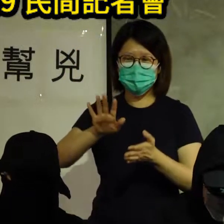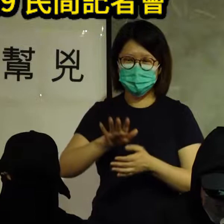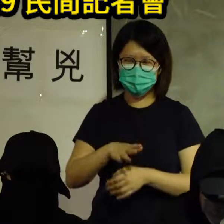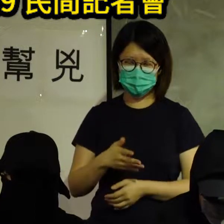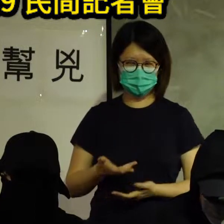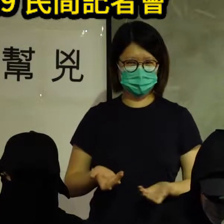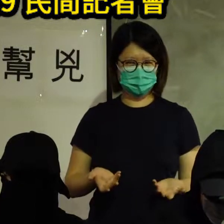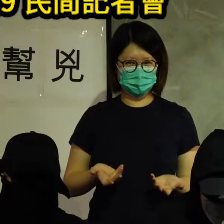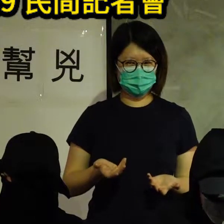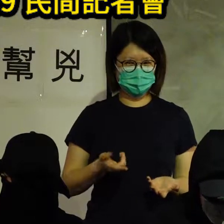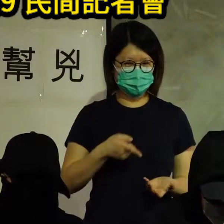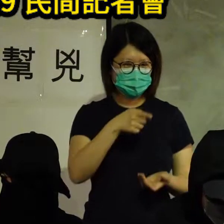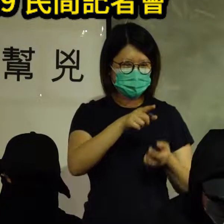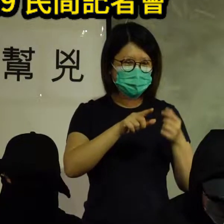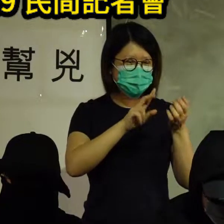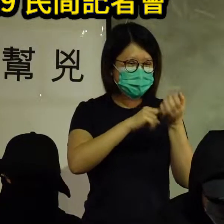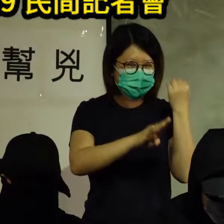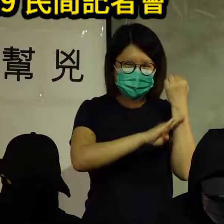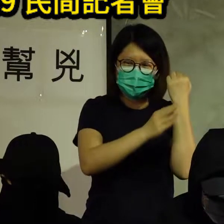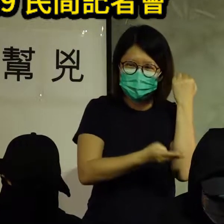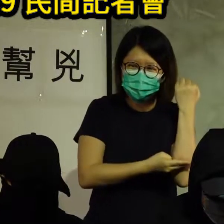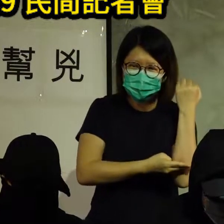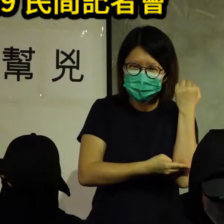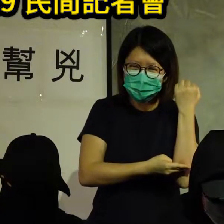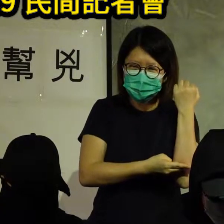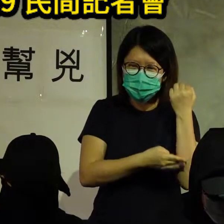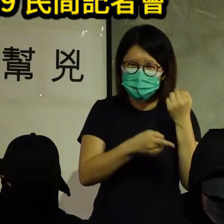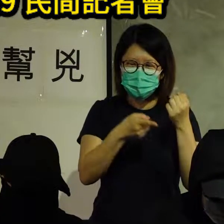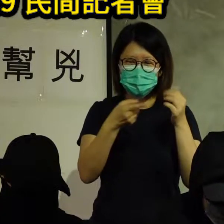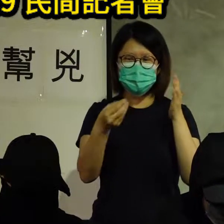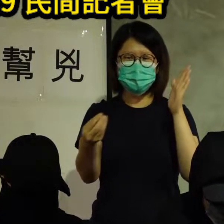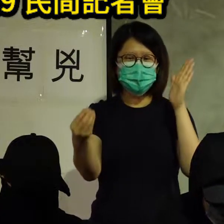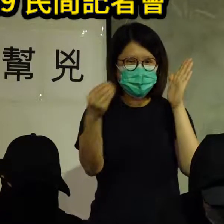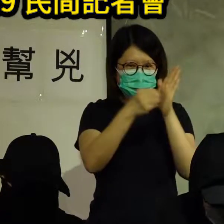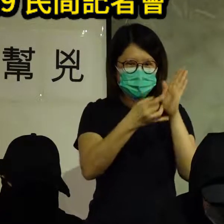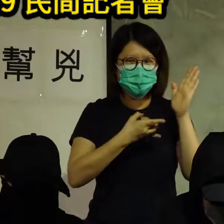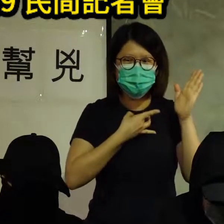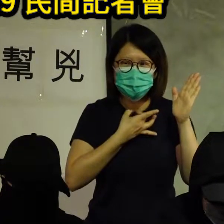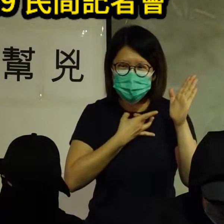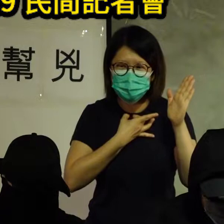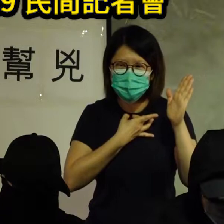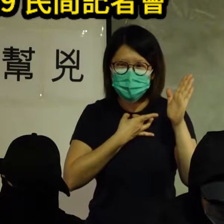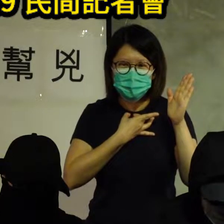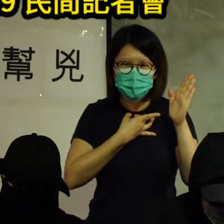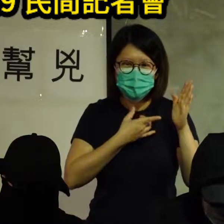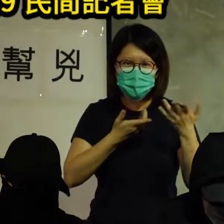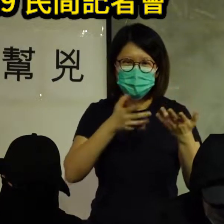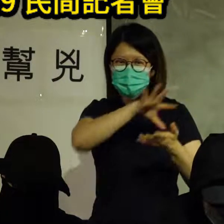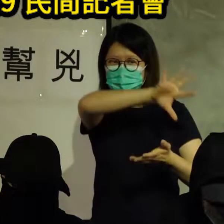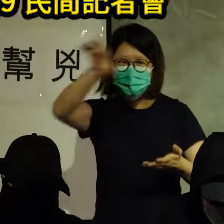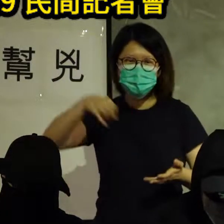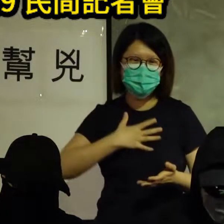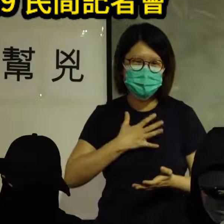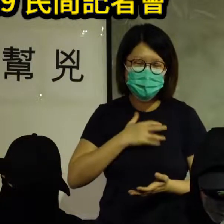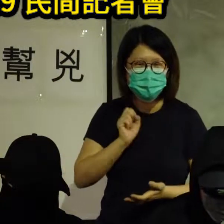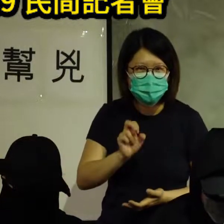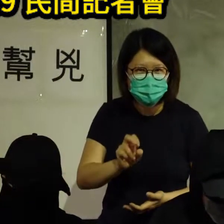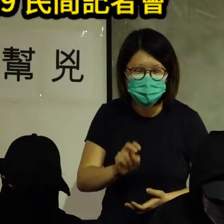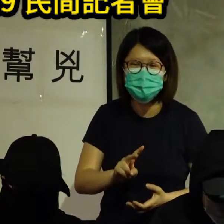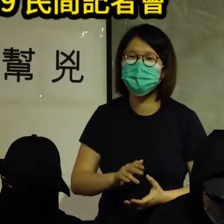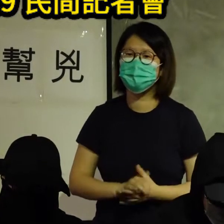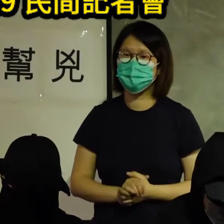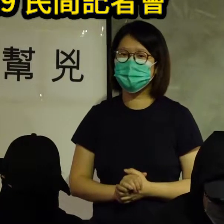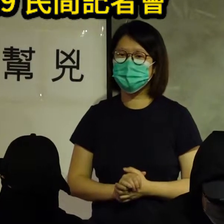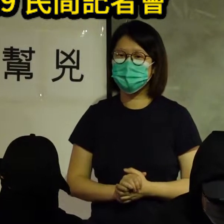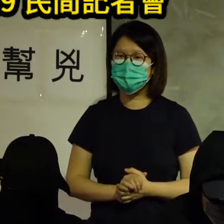極權面前連工藝和科學都只能夠露顏悲失 讓路於滑馬